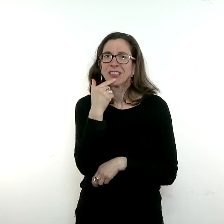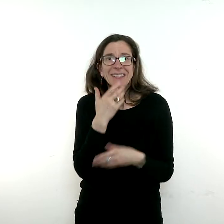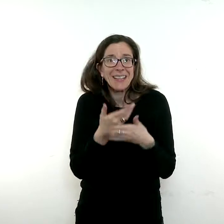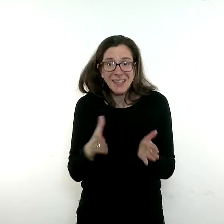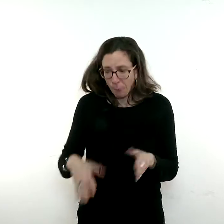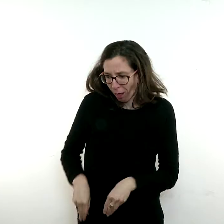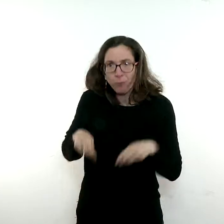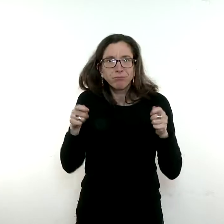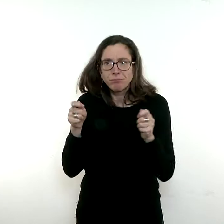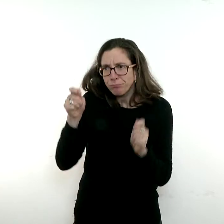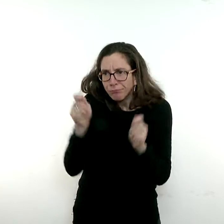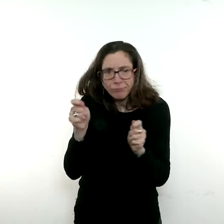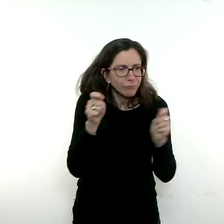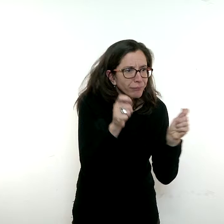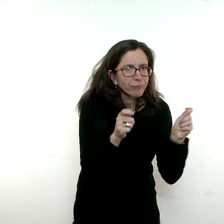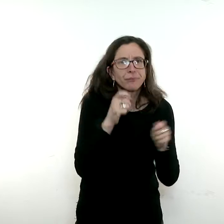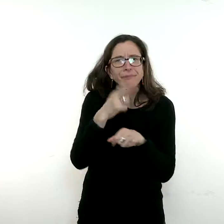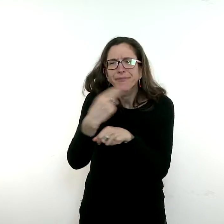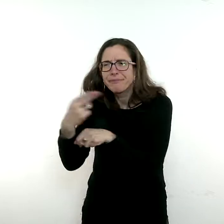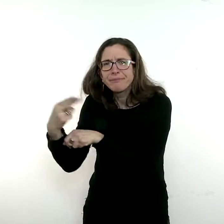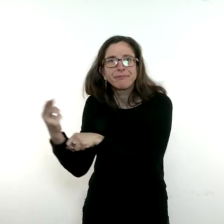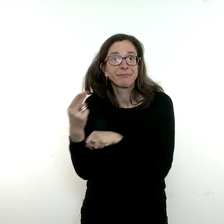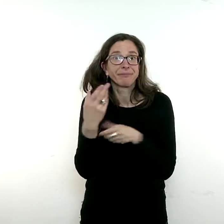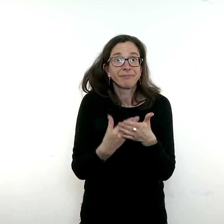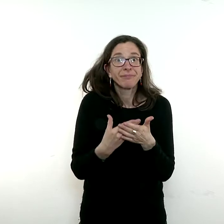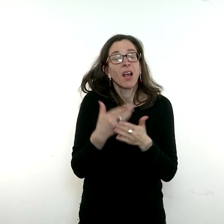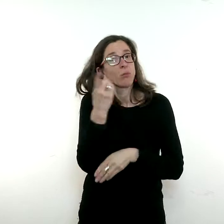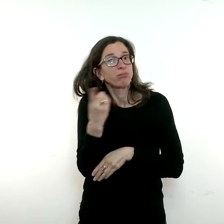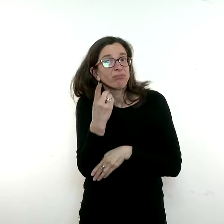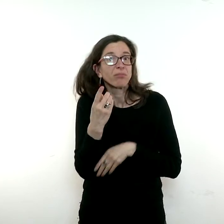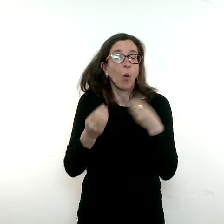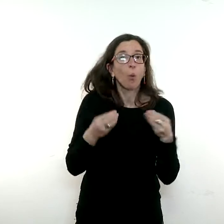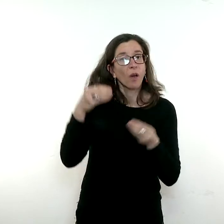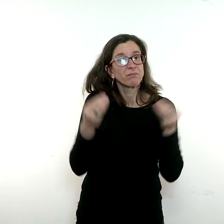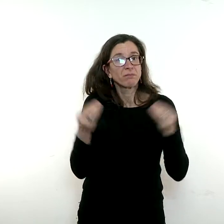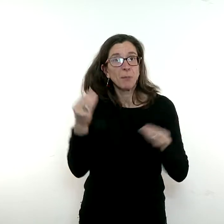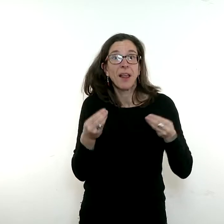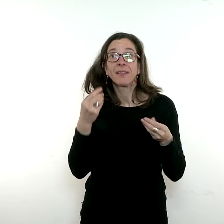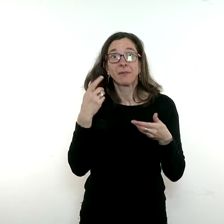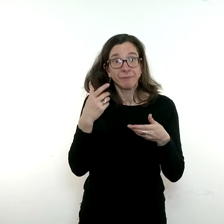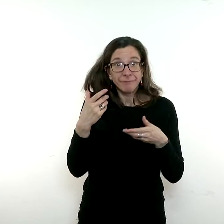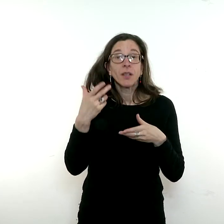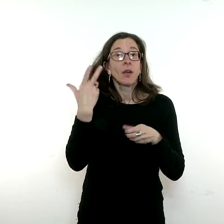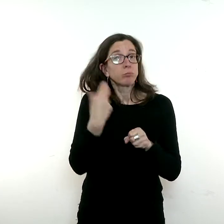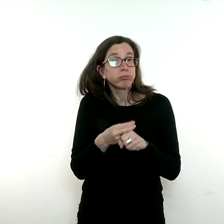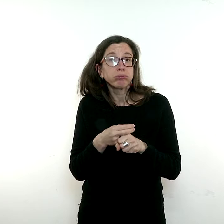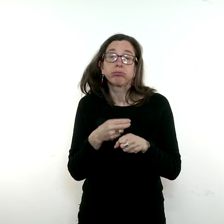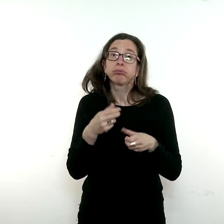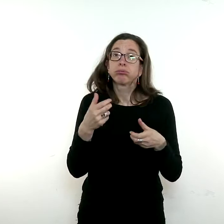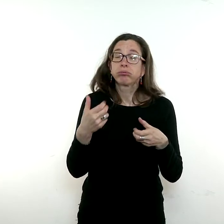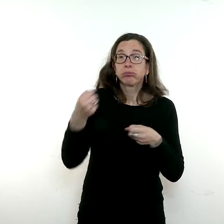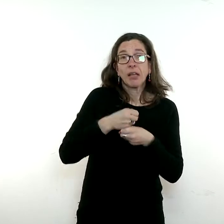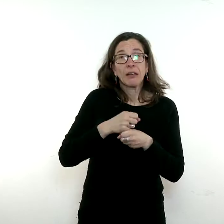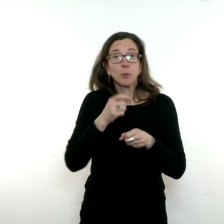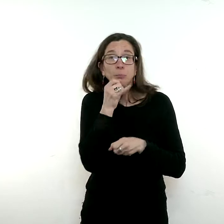scène des idées et des propositions qui pourraient faire avancer l'égalité entre les femmes et les hommes. Donc